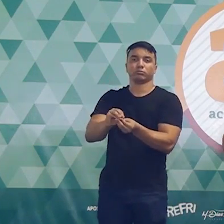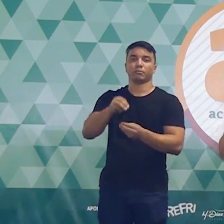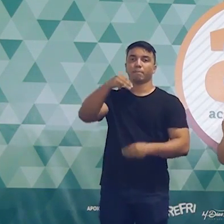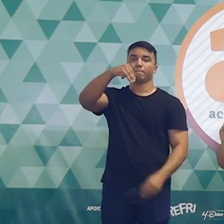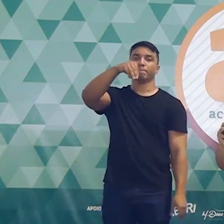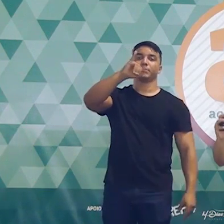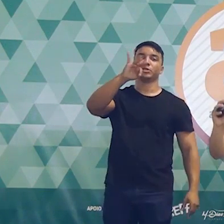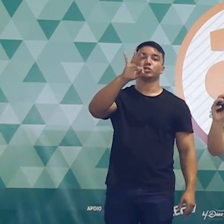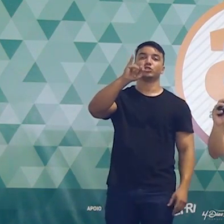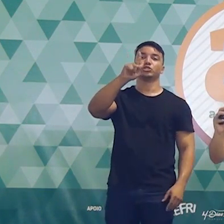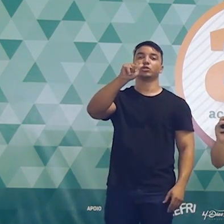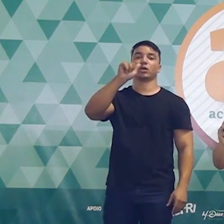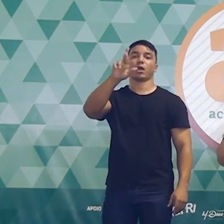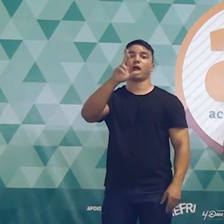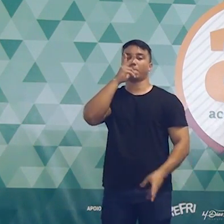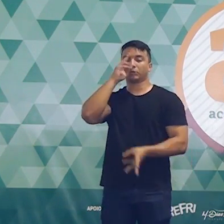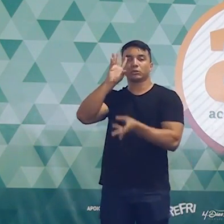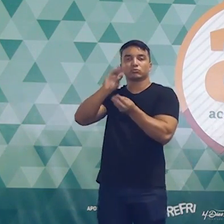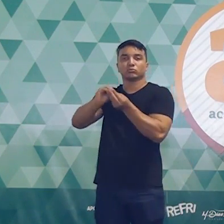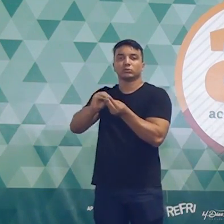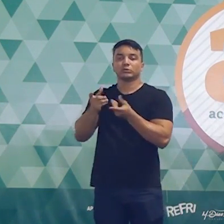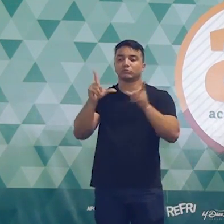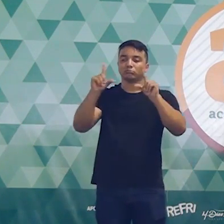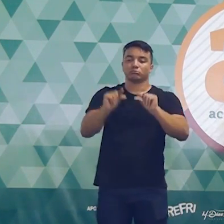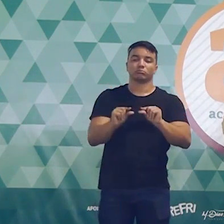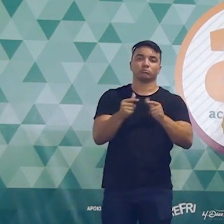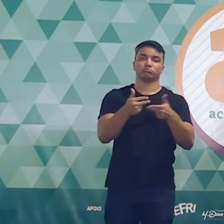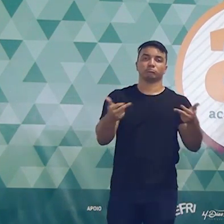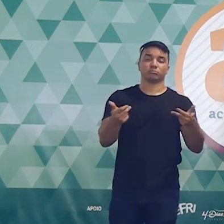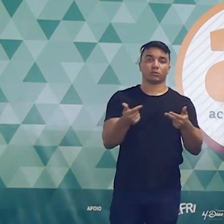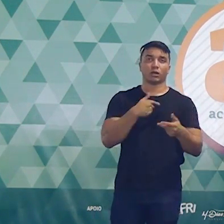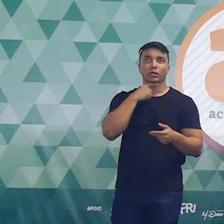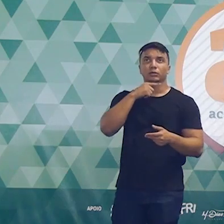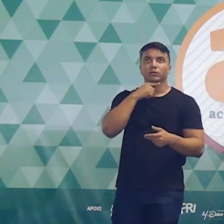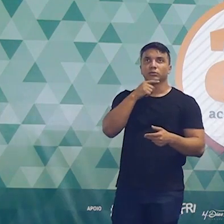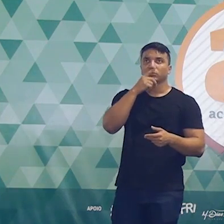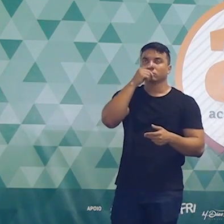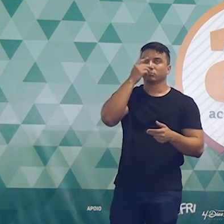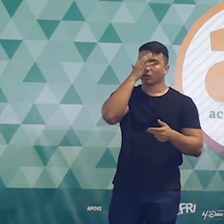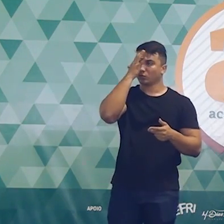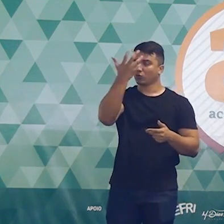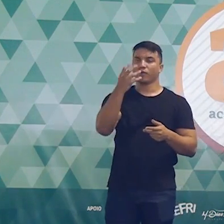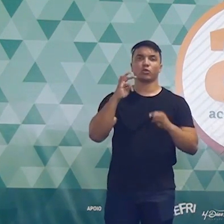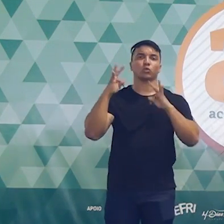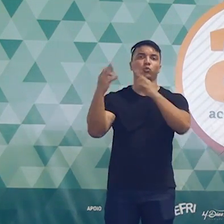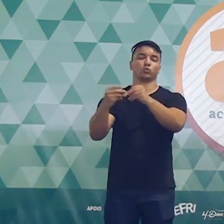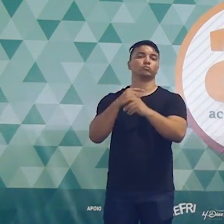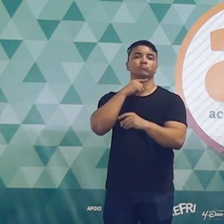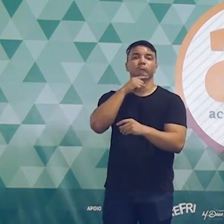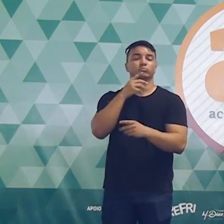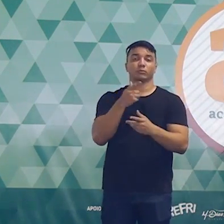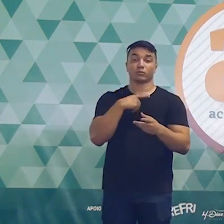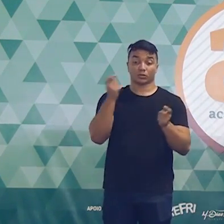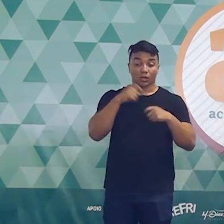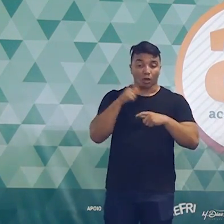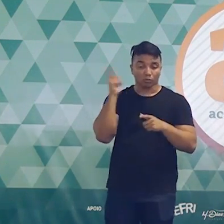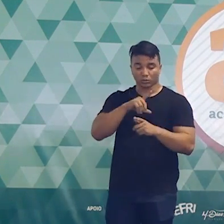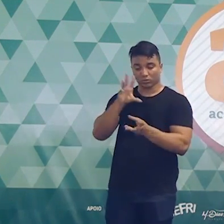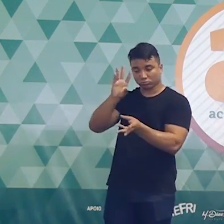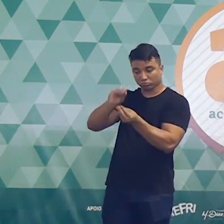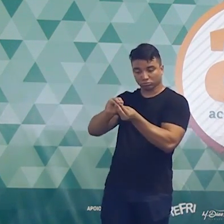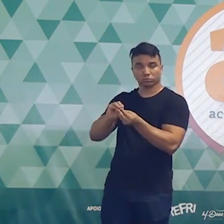mitigar? Reduzir, minimizar, amenizar. Nem sempre eu consigo resolver problemas, mas eu consigo